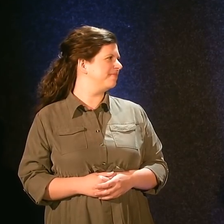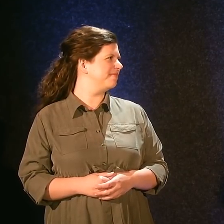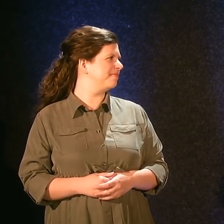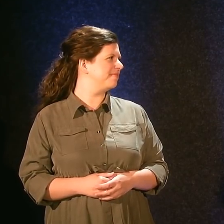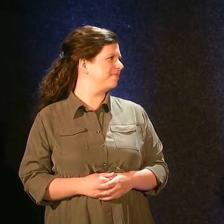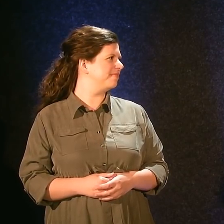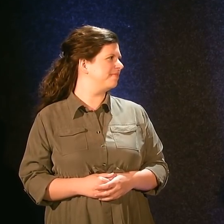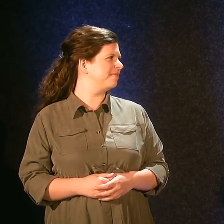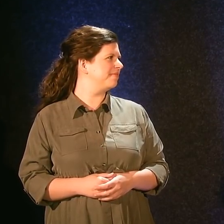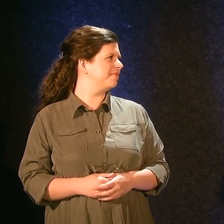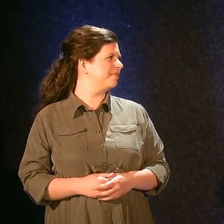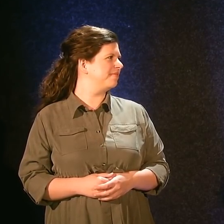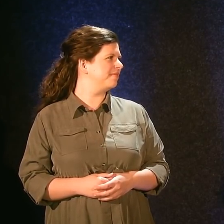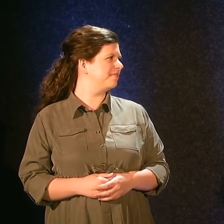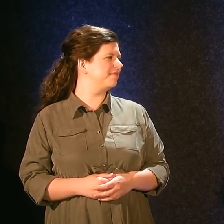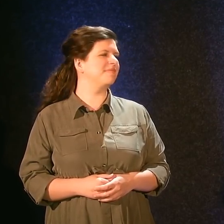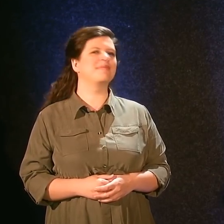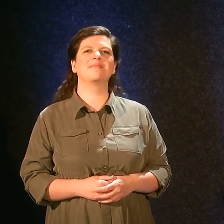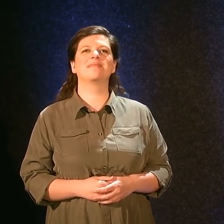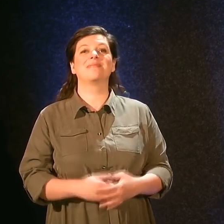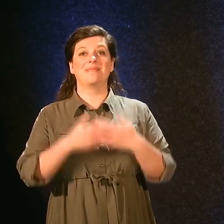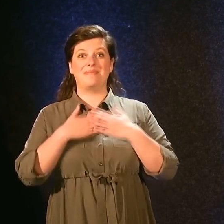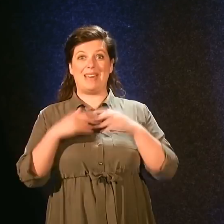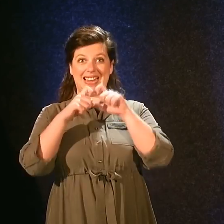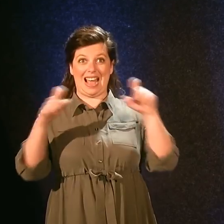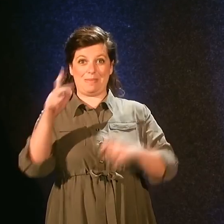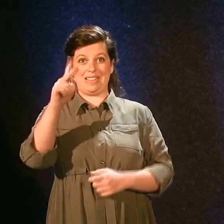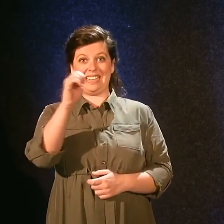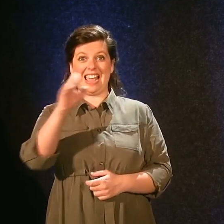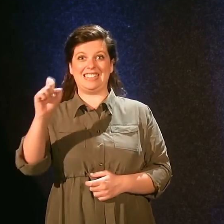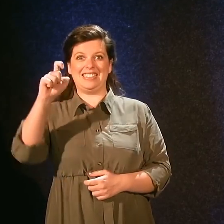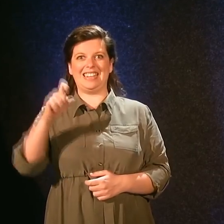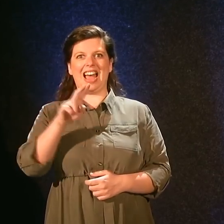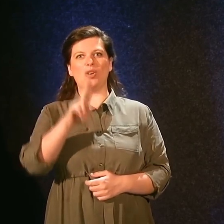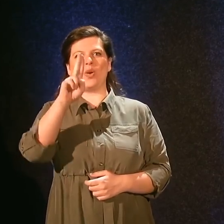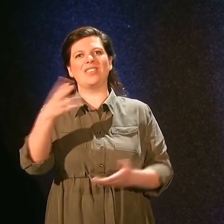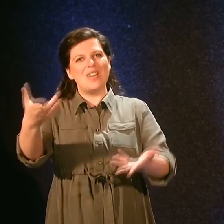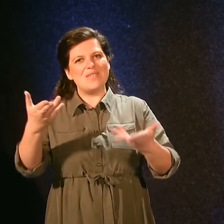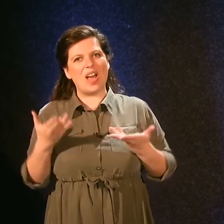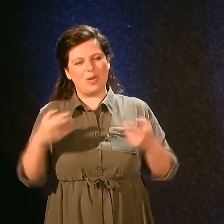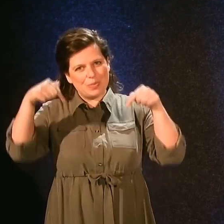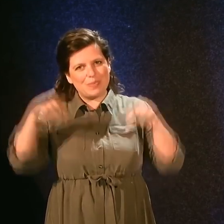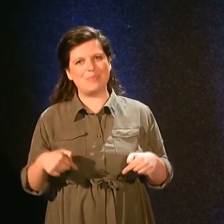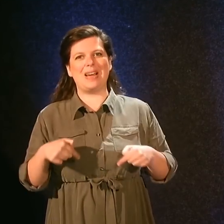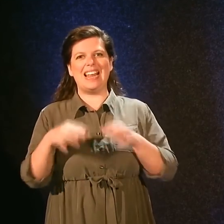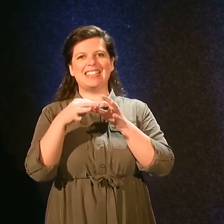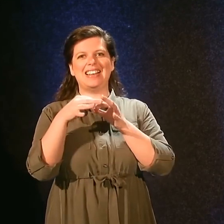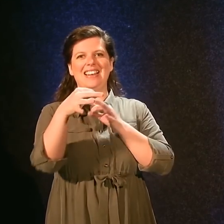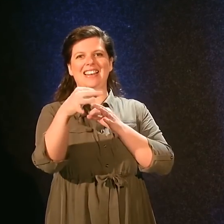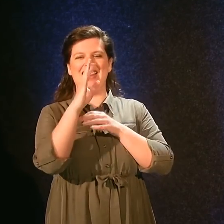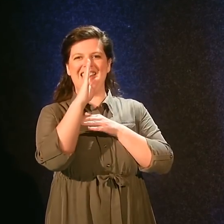Goedemorgen, wat goed dat je kijkt. Mijn naam is Kees Krijnoord en je bent welkom bij deze livestreamdienst van